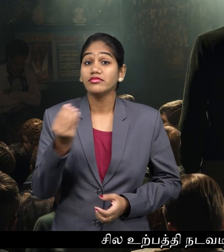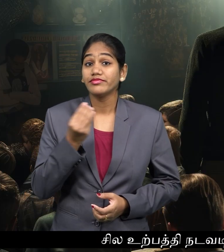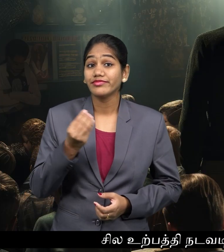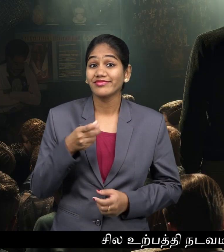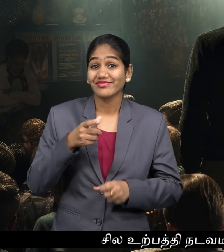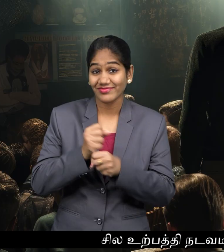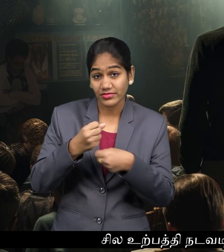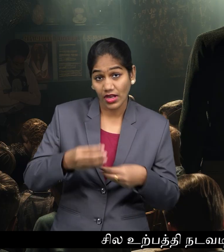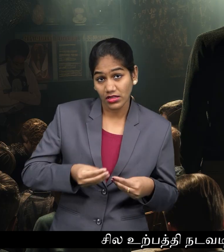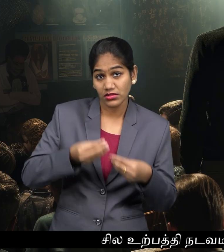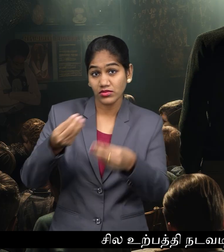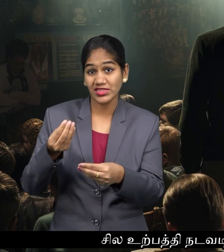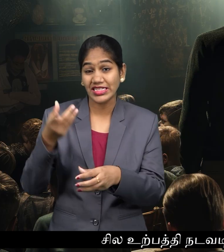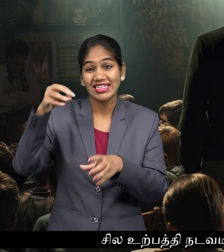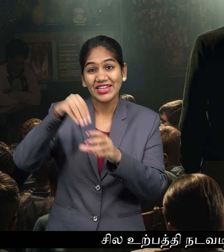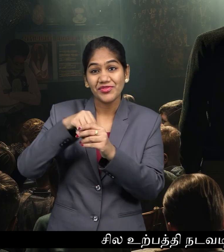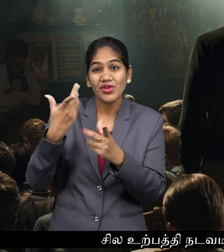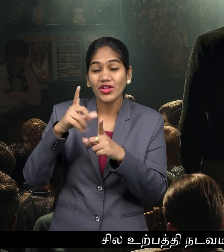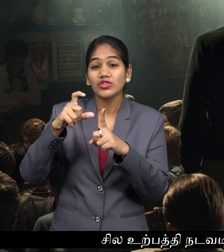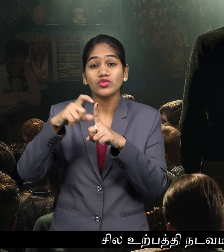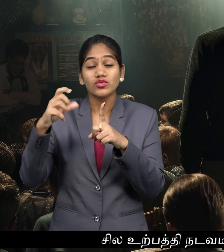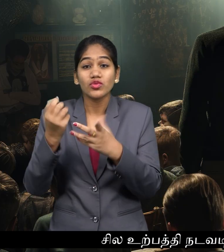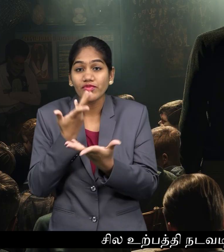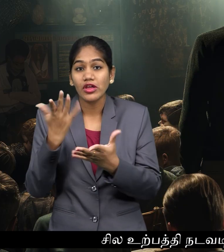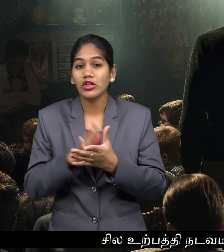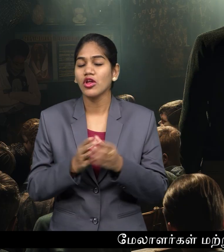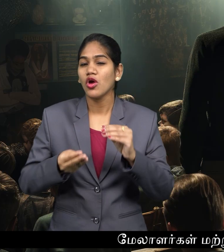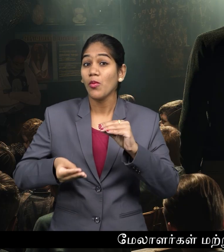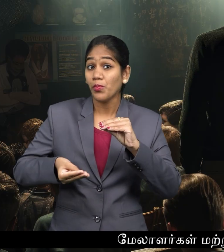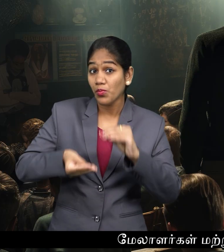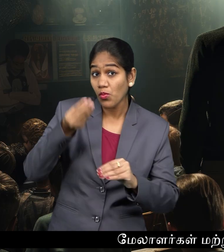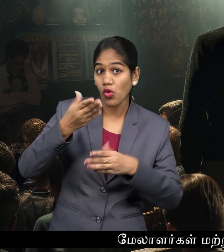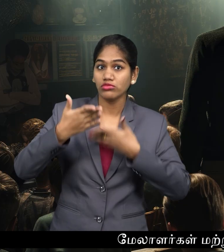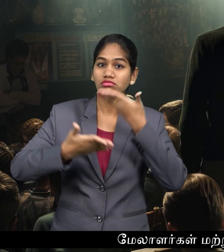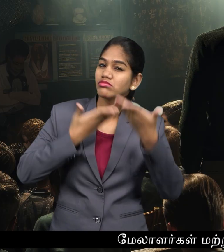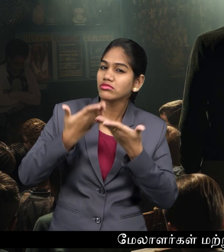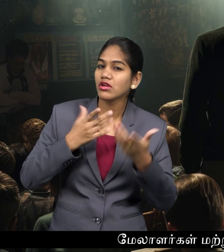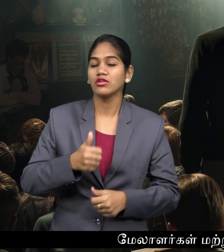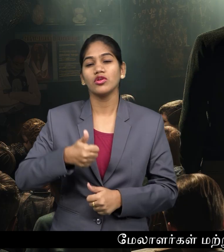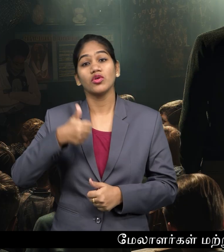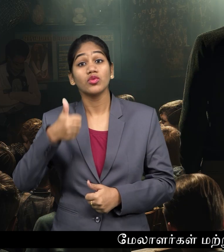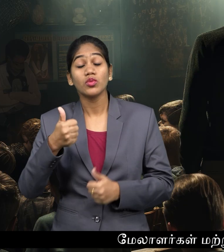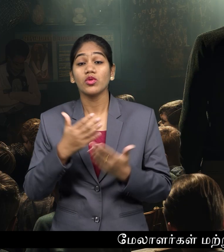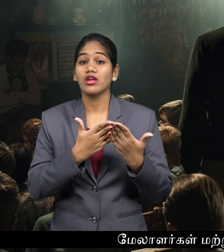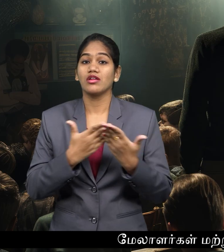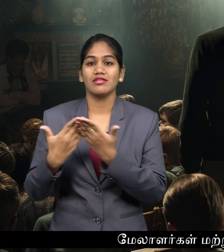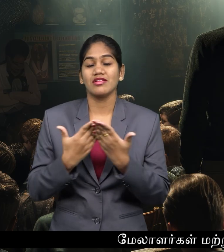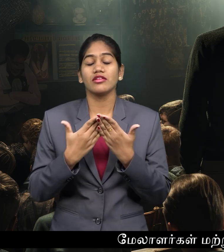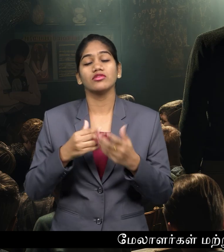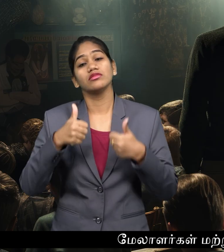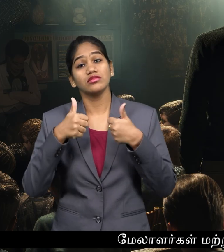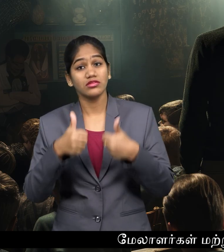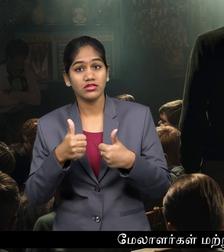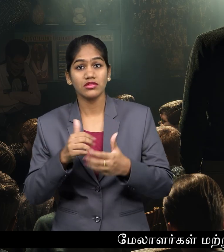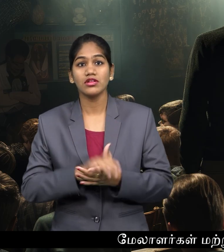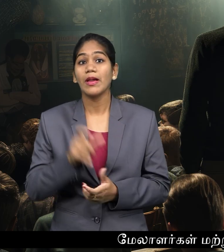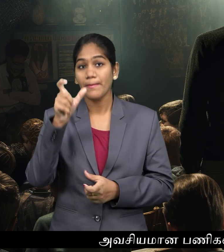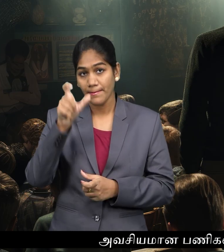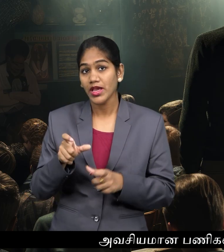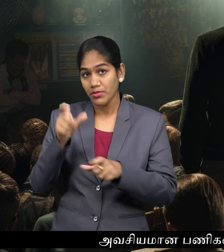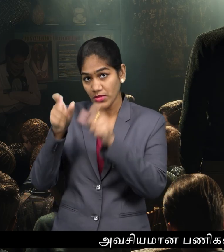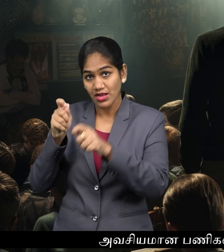சில உற்பத்தி நடவடிக்கைகளுக்கு பொறியாளர்கள், மேலாளர்கள் மற்றும் கணக்காளர்கள்